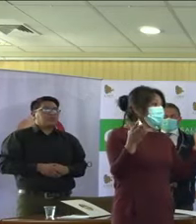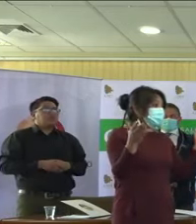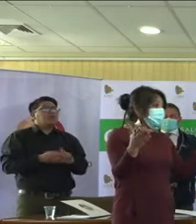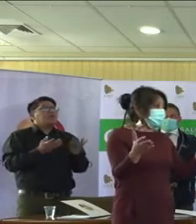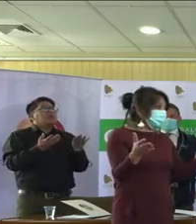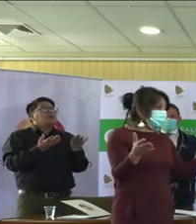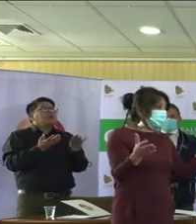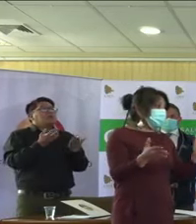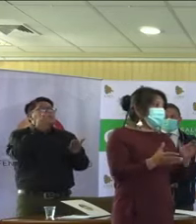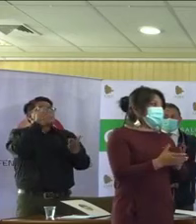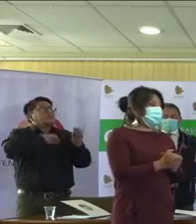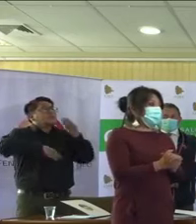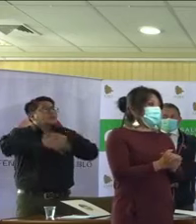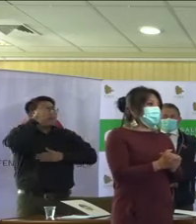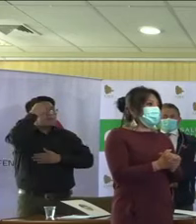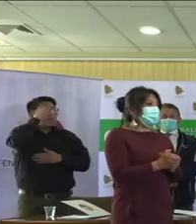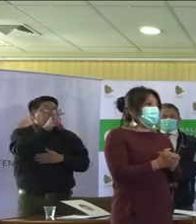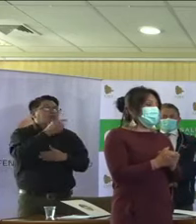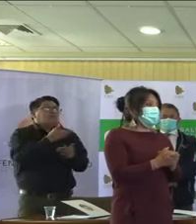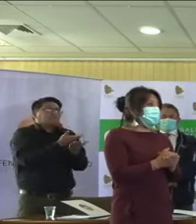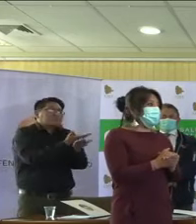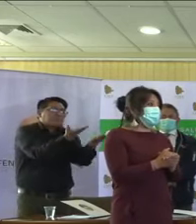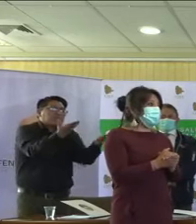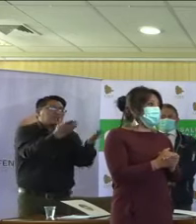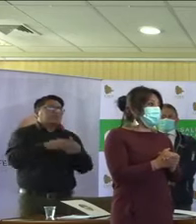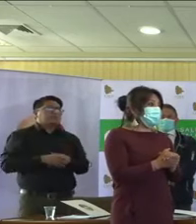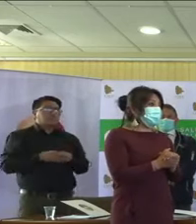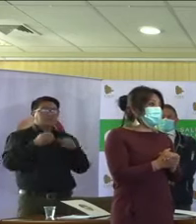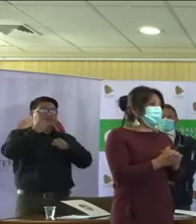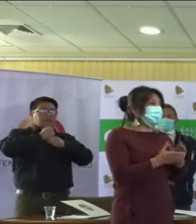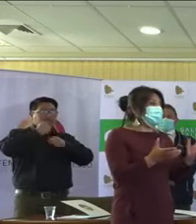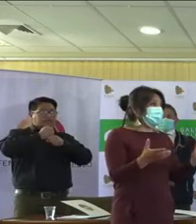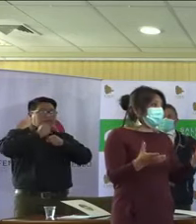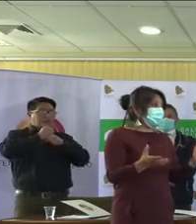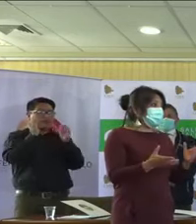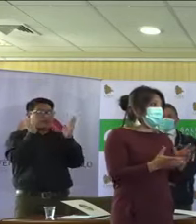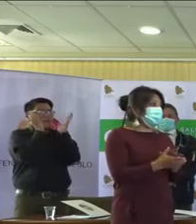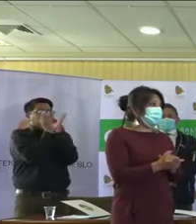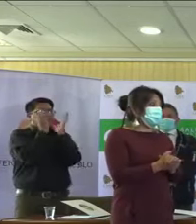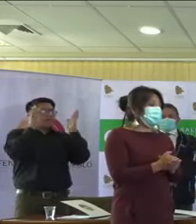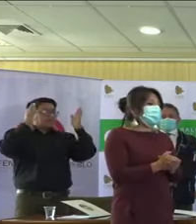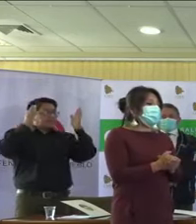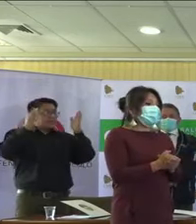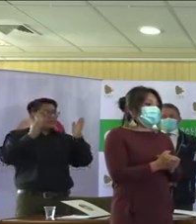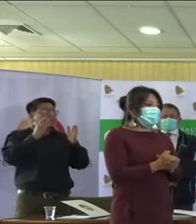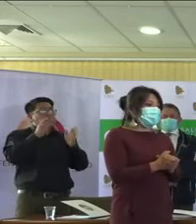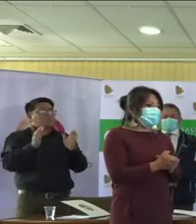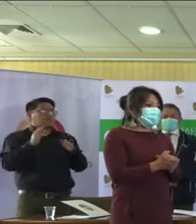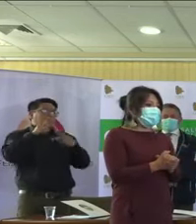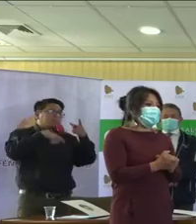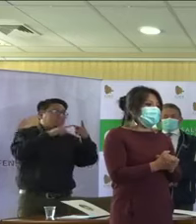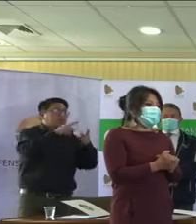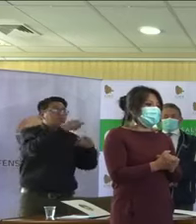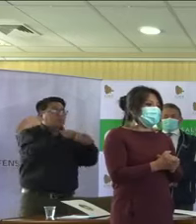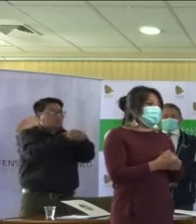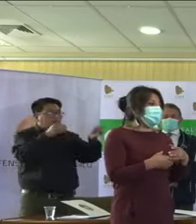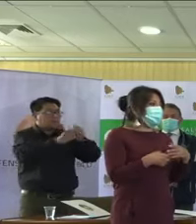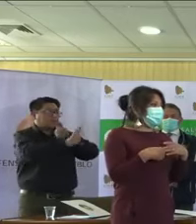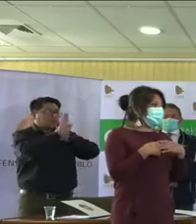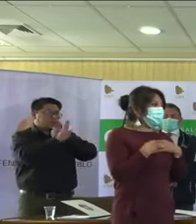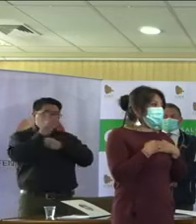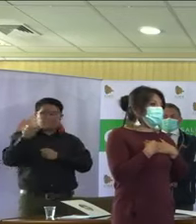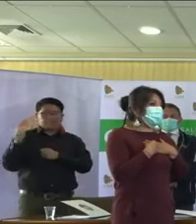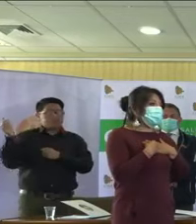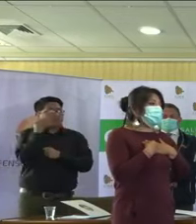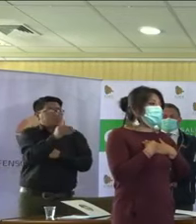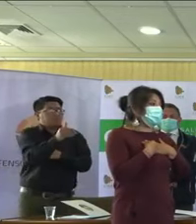Desearles para bien que el trabajo de defensoría, de defensoras del paciente realmente viene